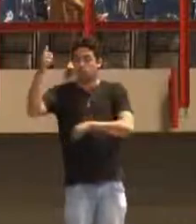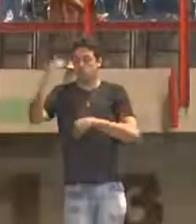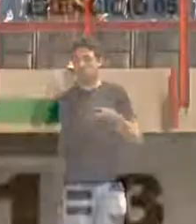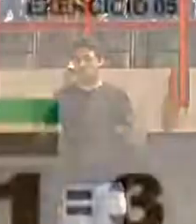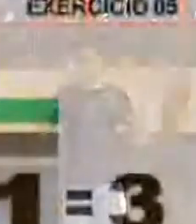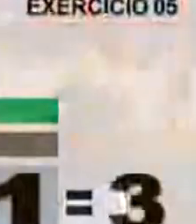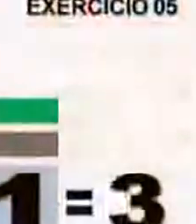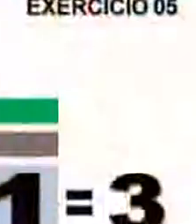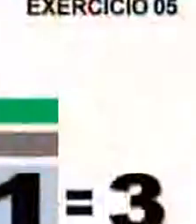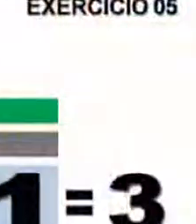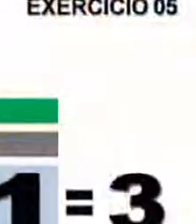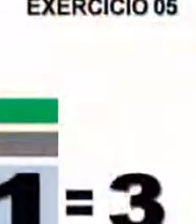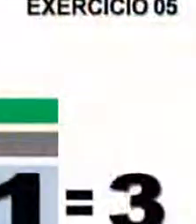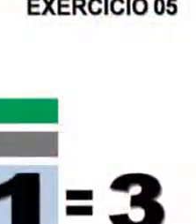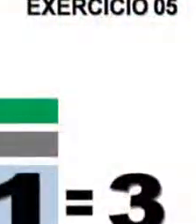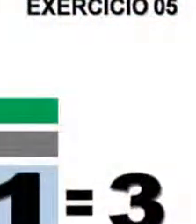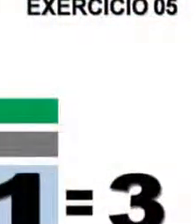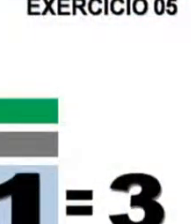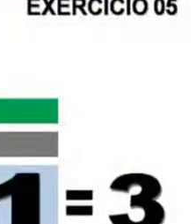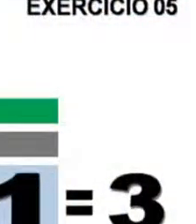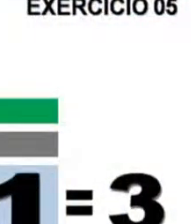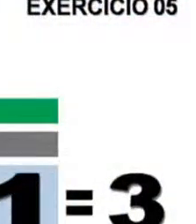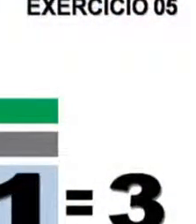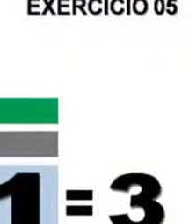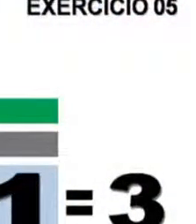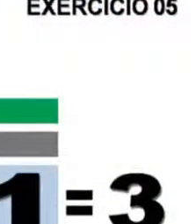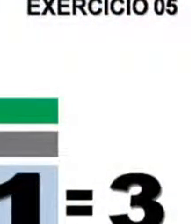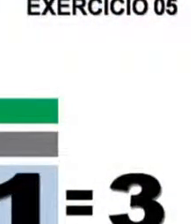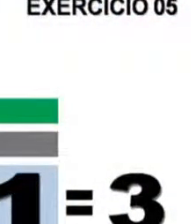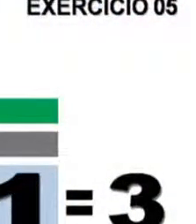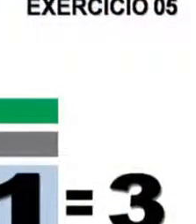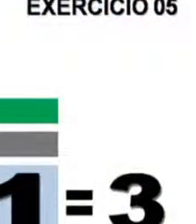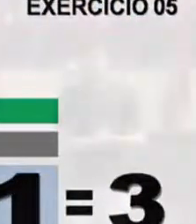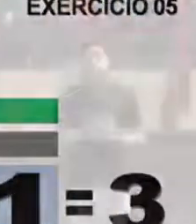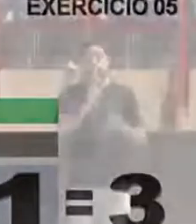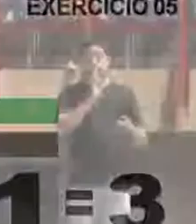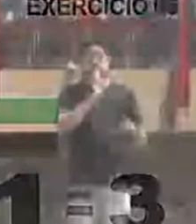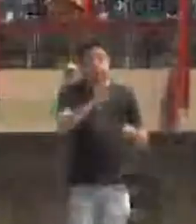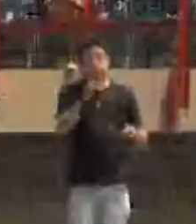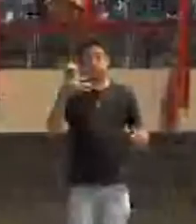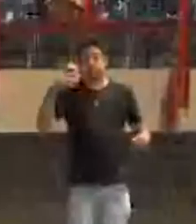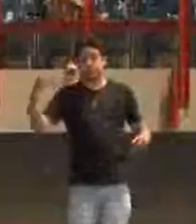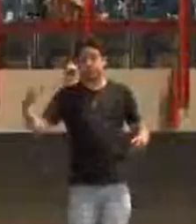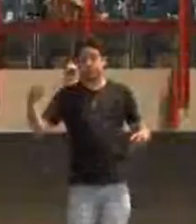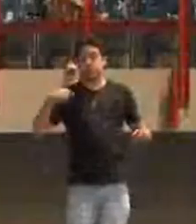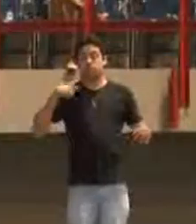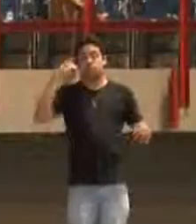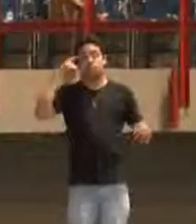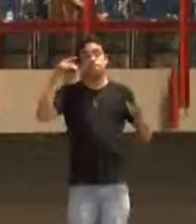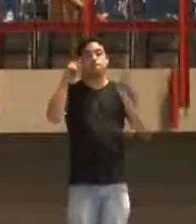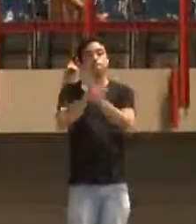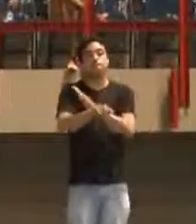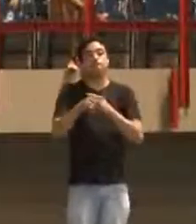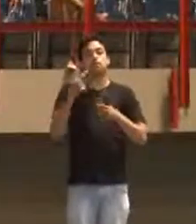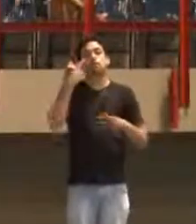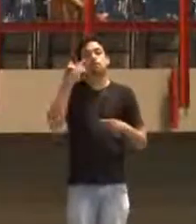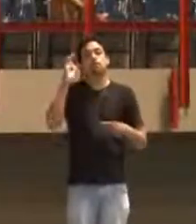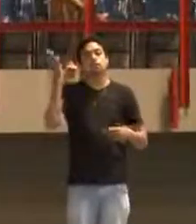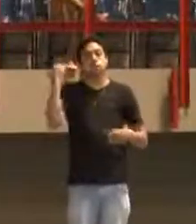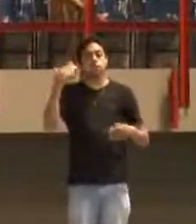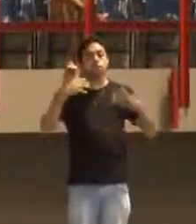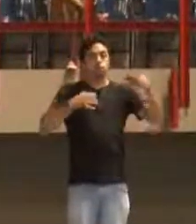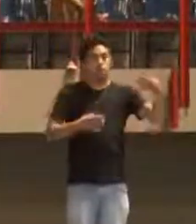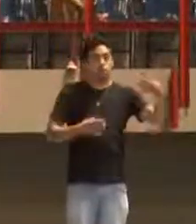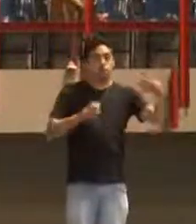verde. E aí se eu multiplicar, vai dar quanto resultado? 3. Aí a grande pergunta agora, ó, e aí o meu resultado é o